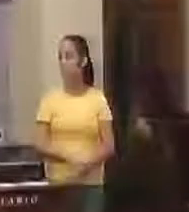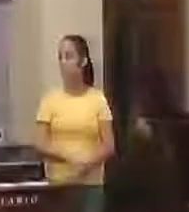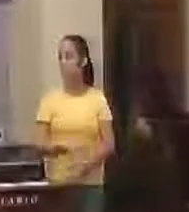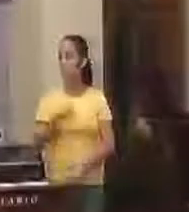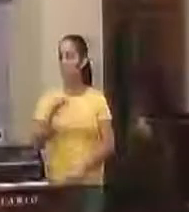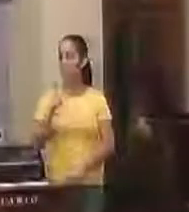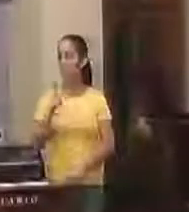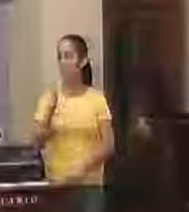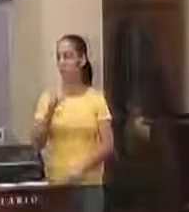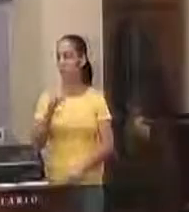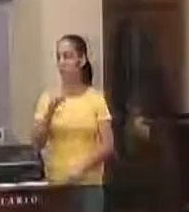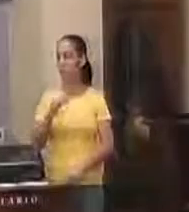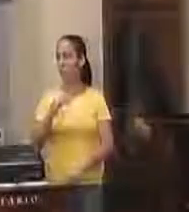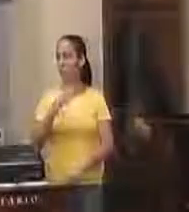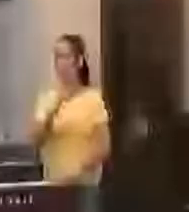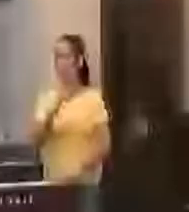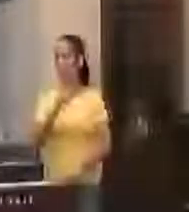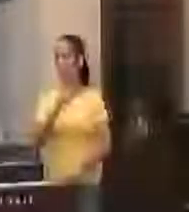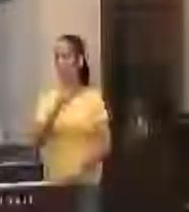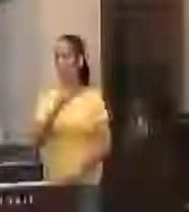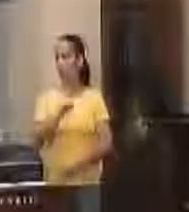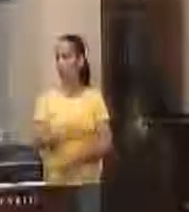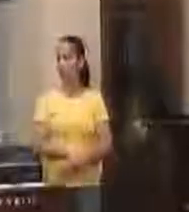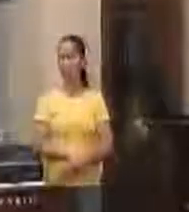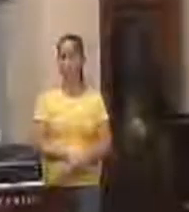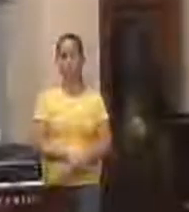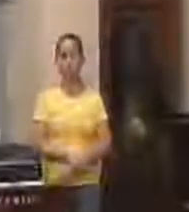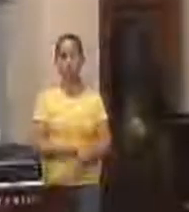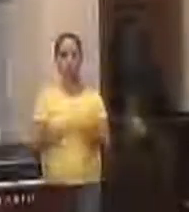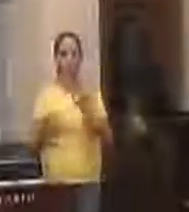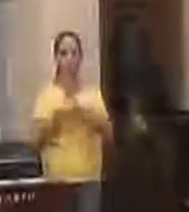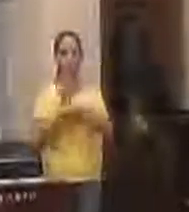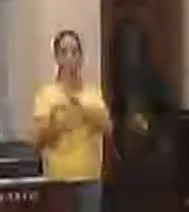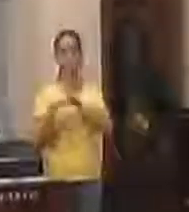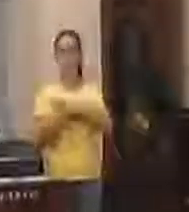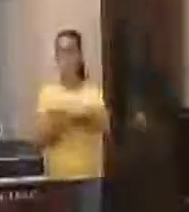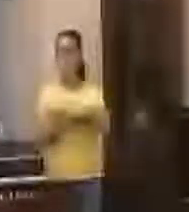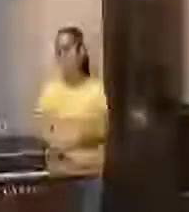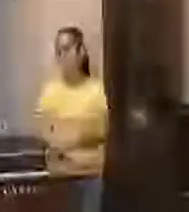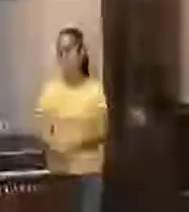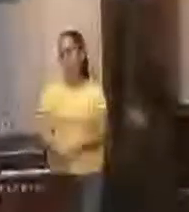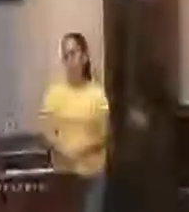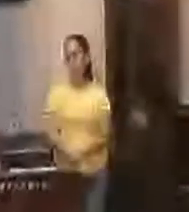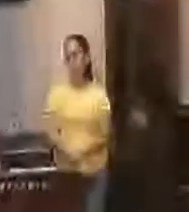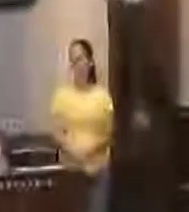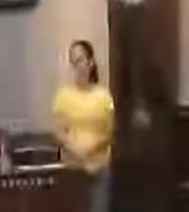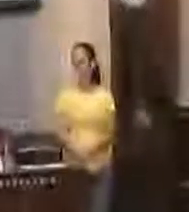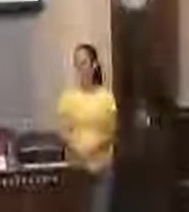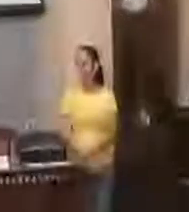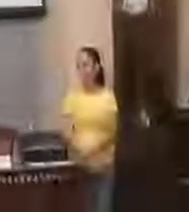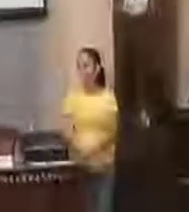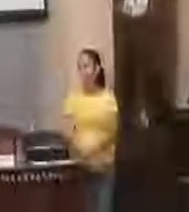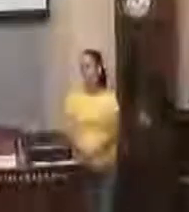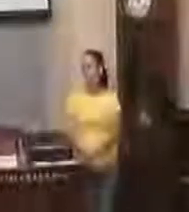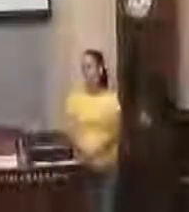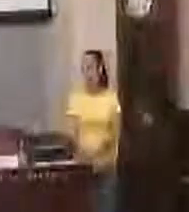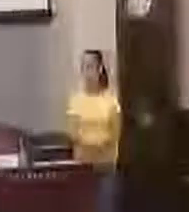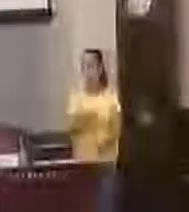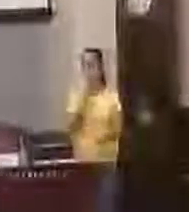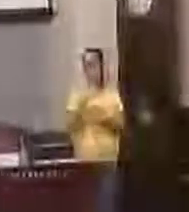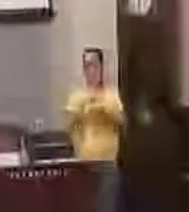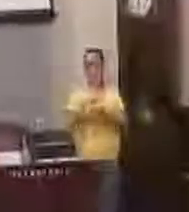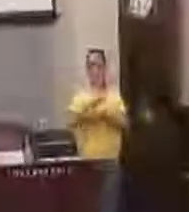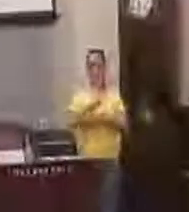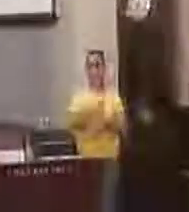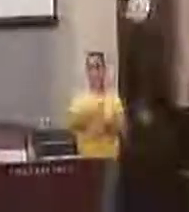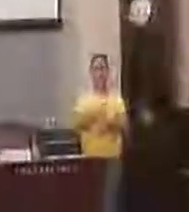Paulo Celso Alves Pena. Boa noite,